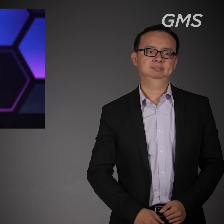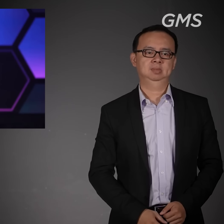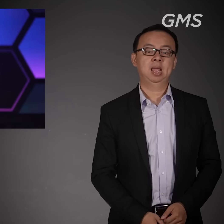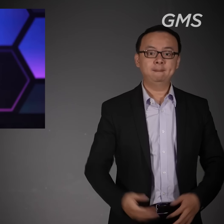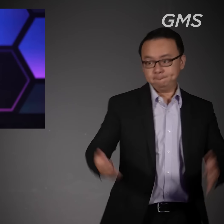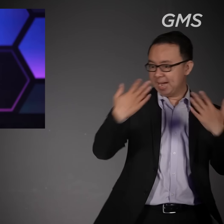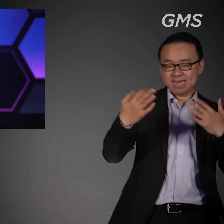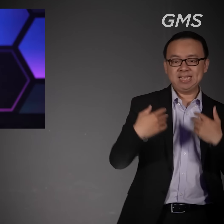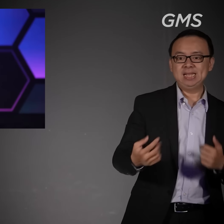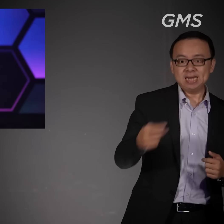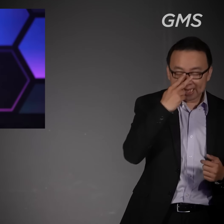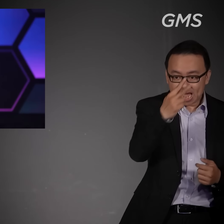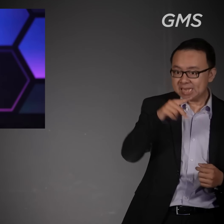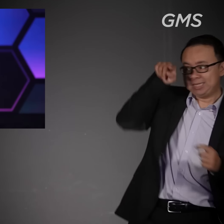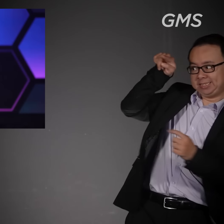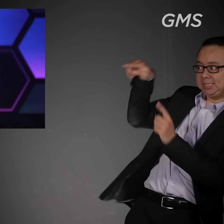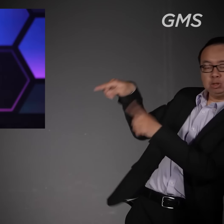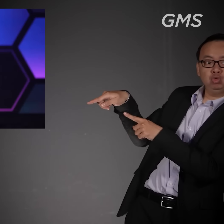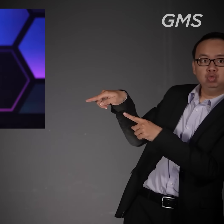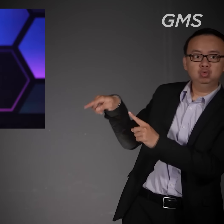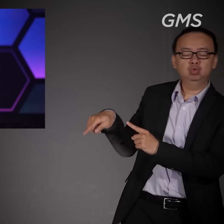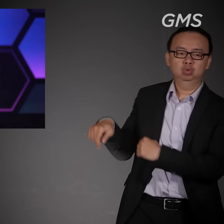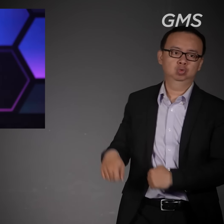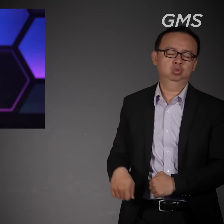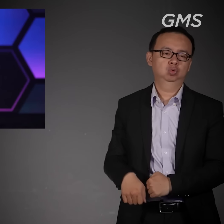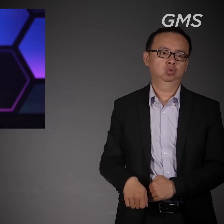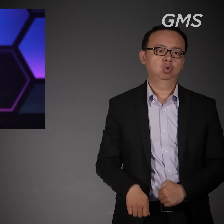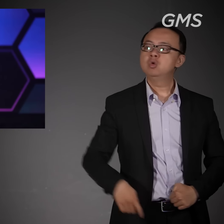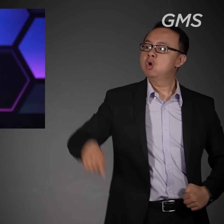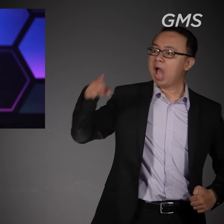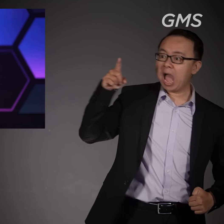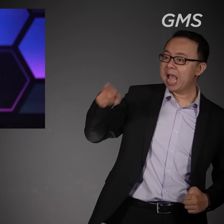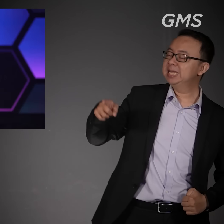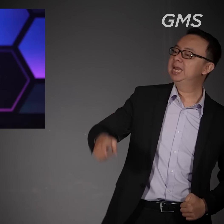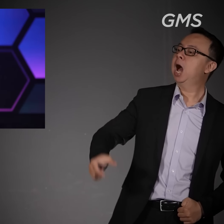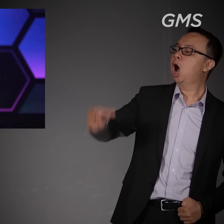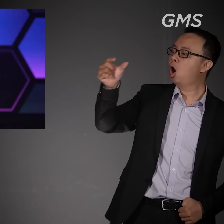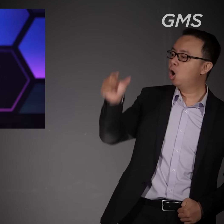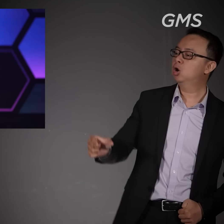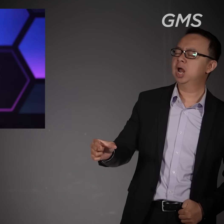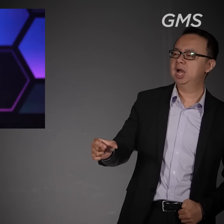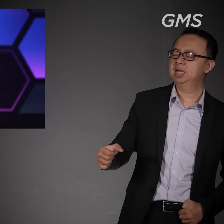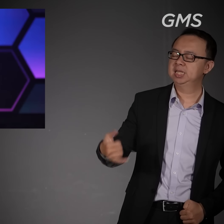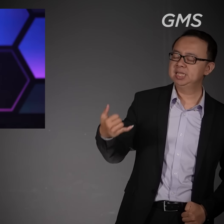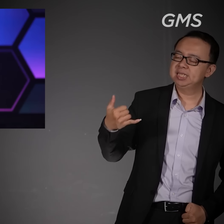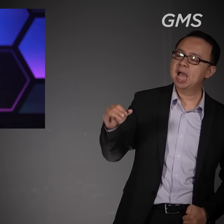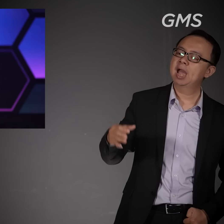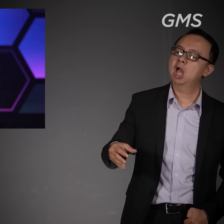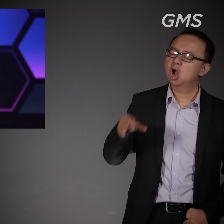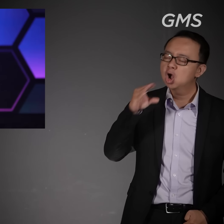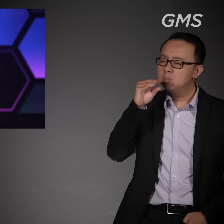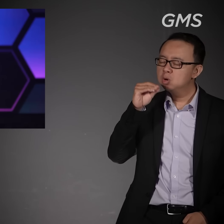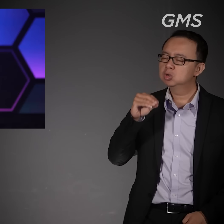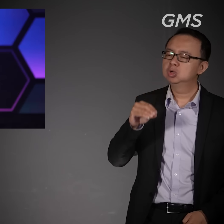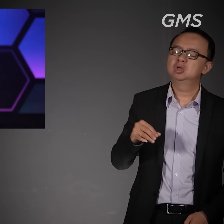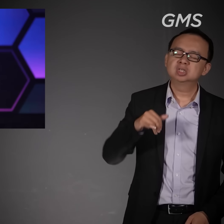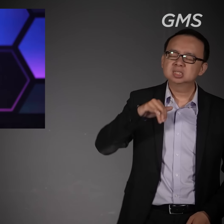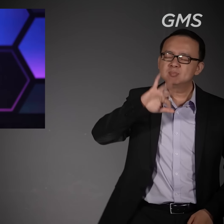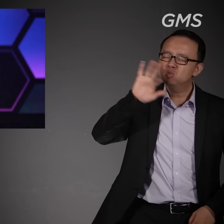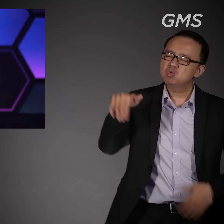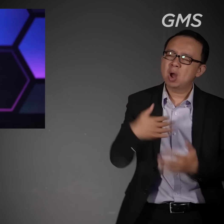situ. Dia menunjuk ke sebuah lokasi. Ada seorang yang mengatakan kepadaku segala sesuatu yang telah kuperbuat.